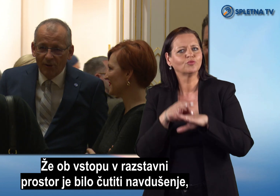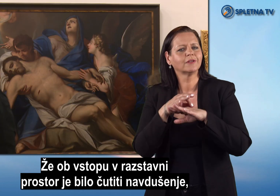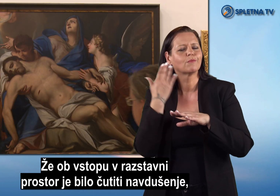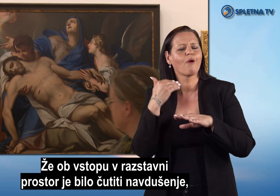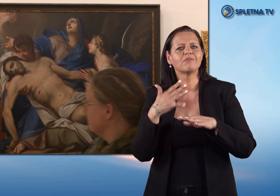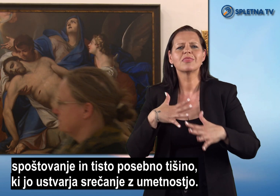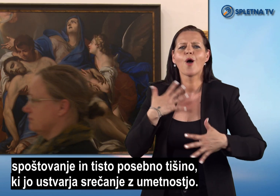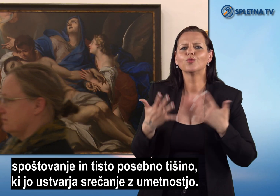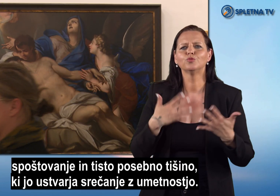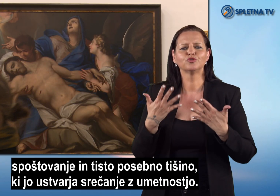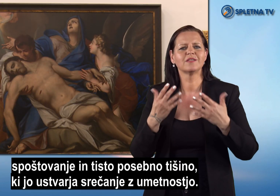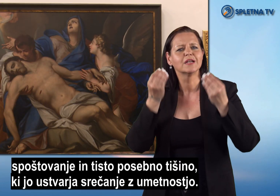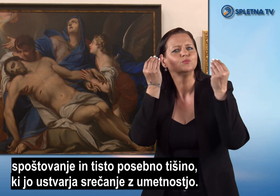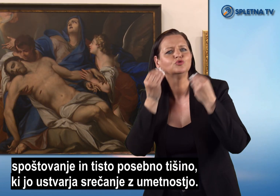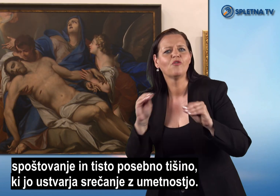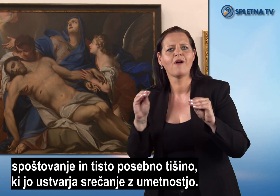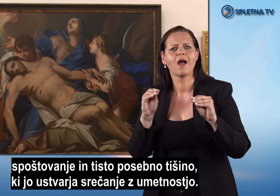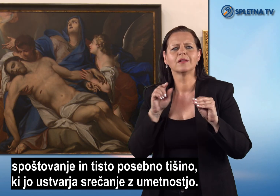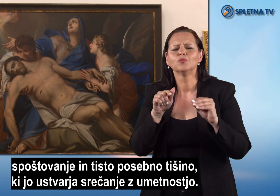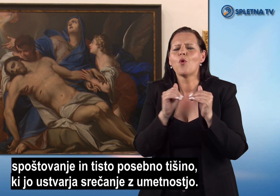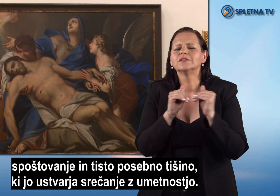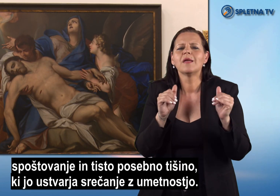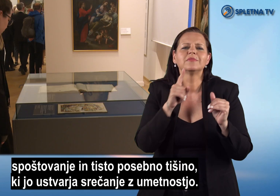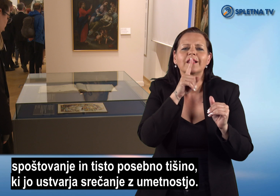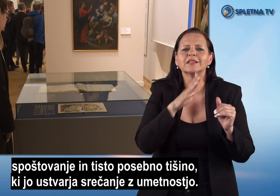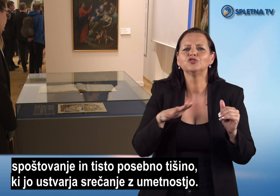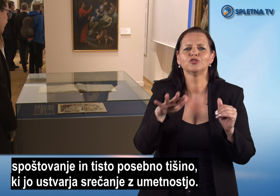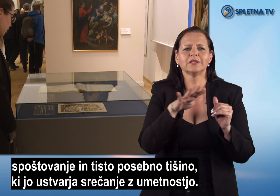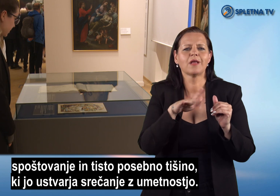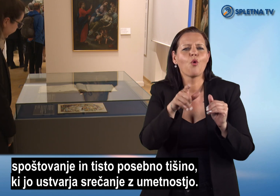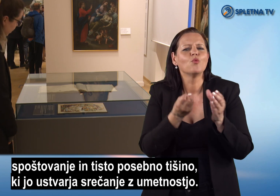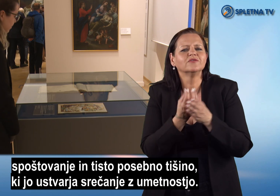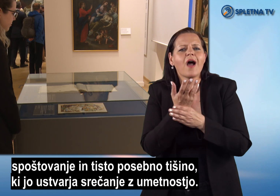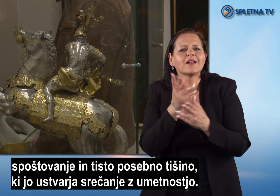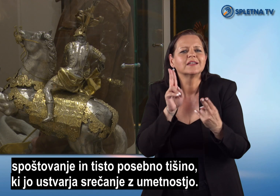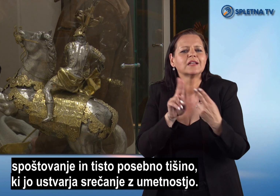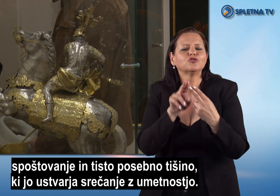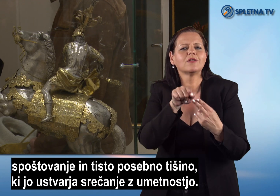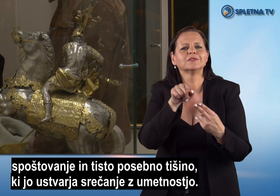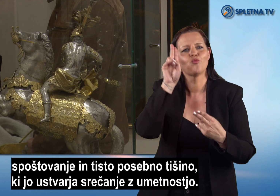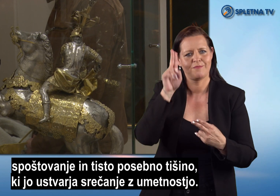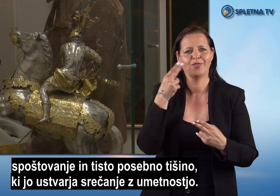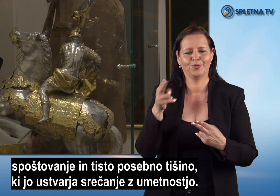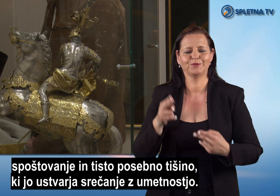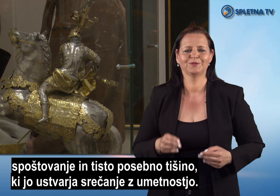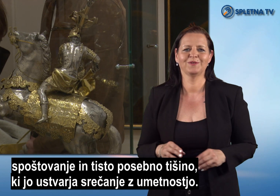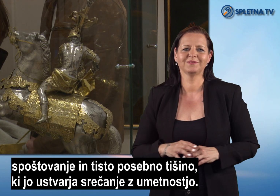čutiti navdušenje, spoštovanje in tisto posebno tišino, ki jo ustvarja srečanje z